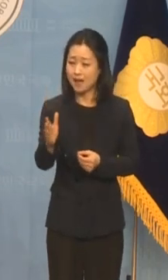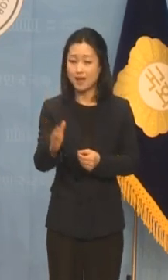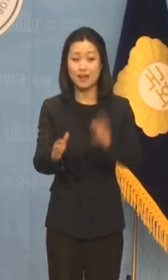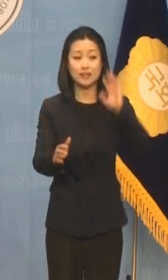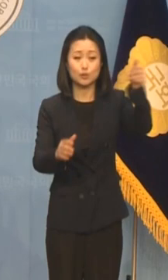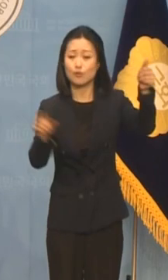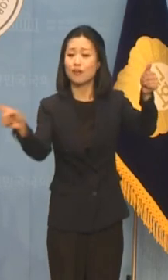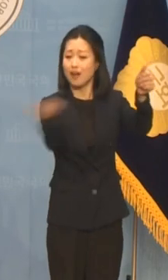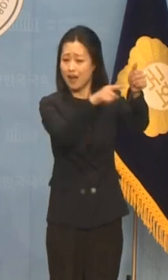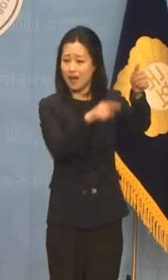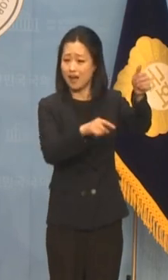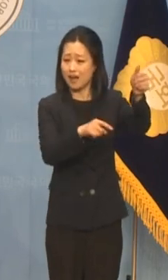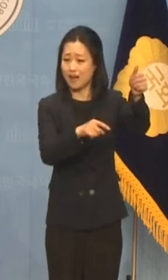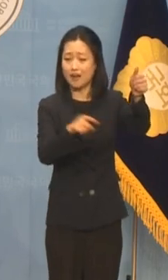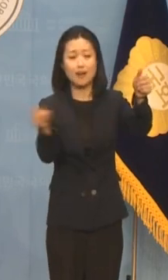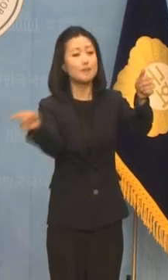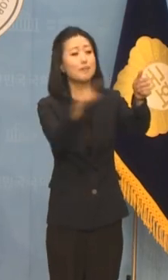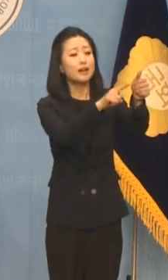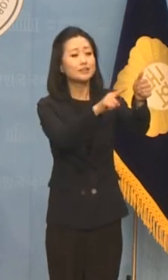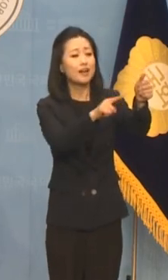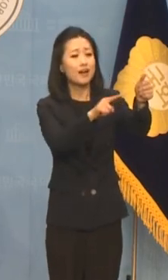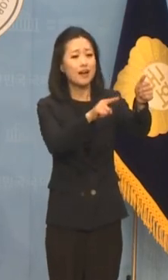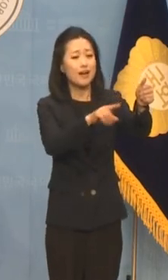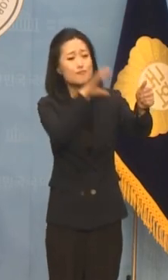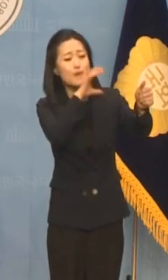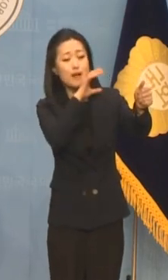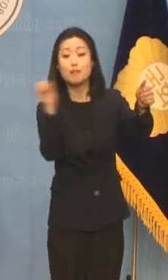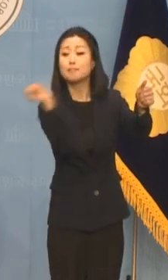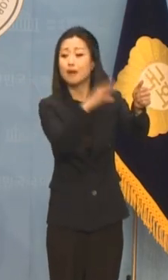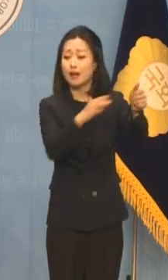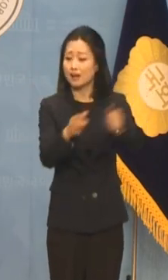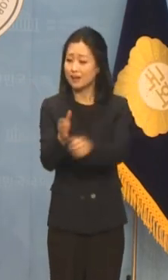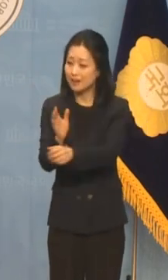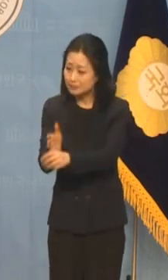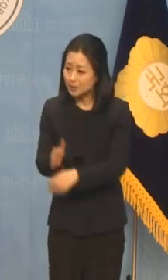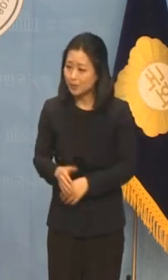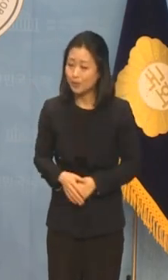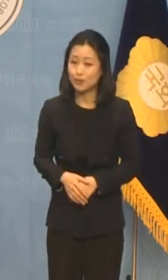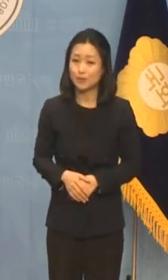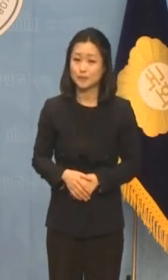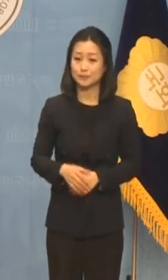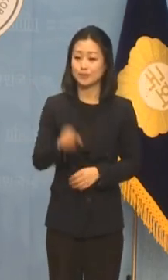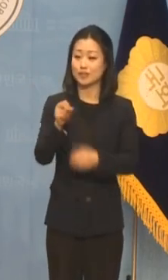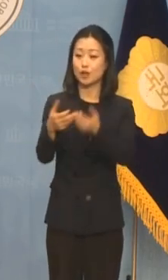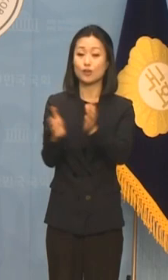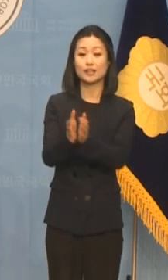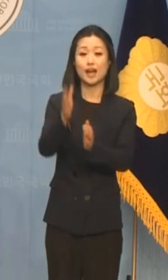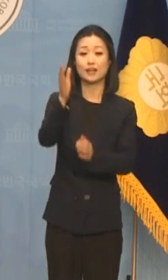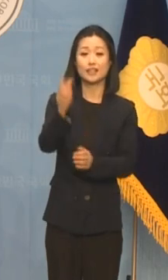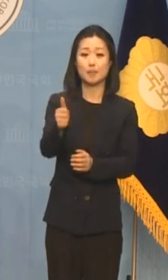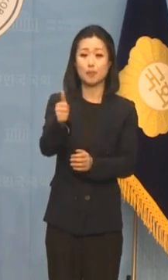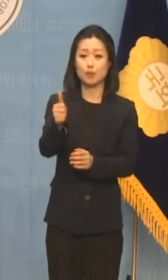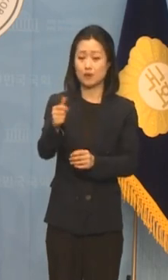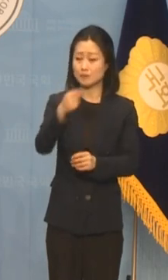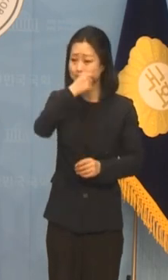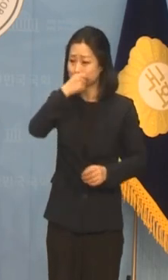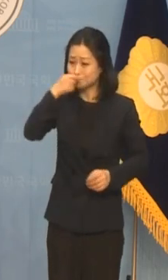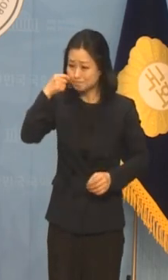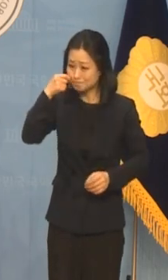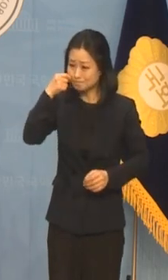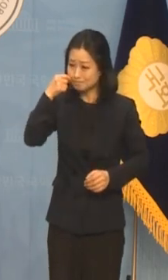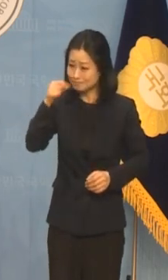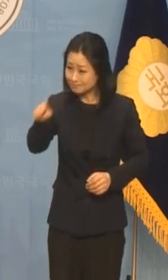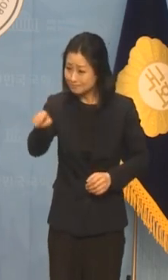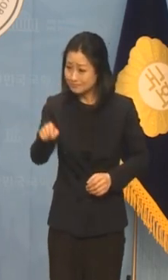찾아가서 대통령 앞에서 해야 합니다 집권여당 대표의 입마저 틀어막은 것이